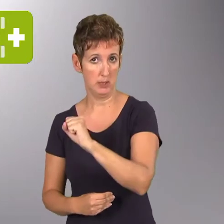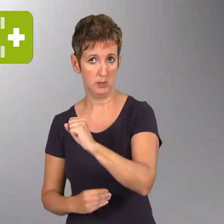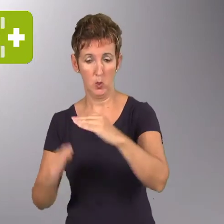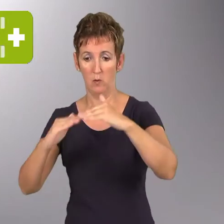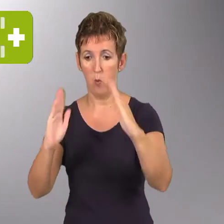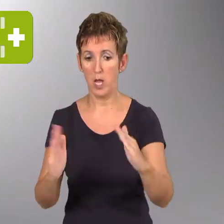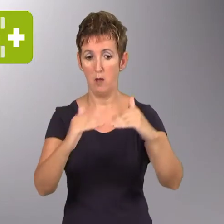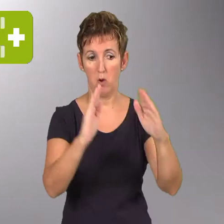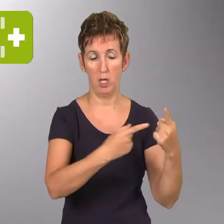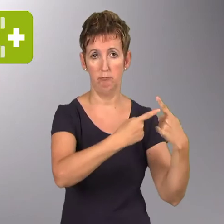médico-sociaux.